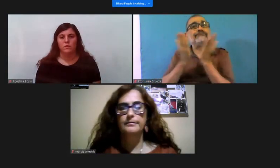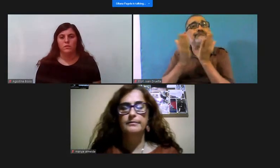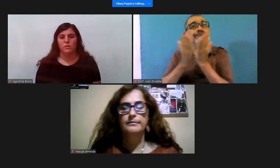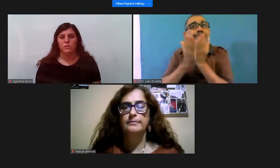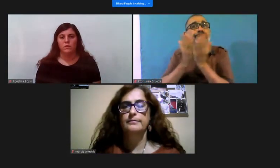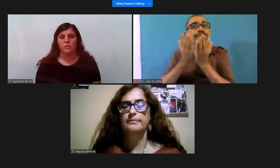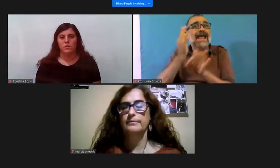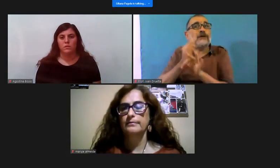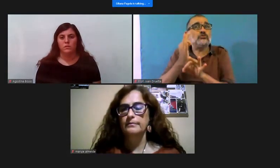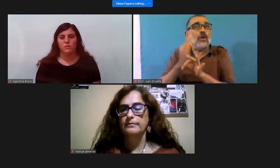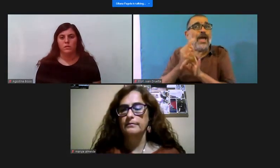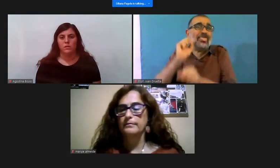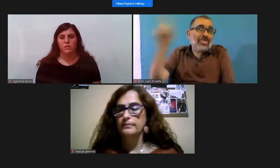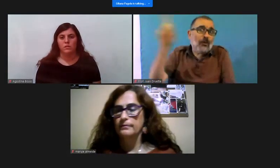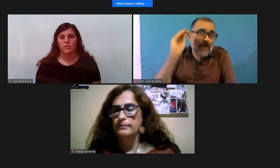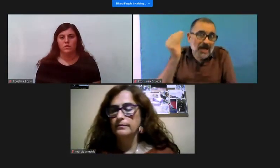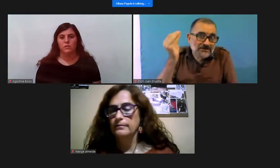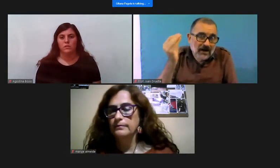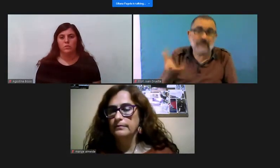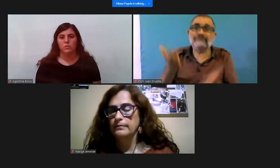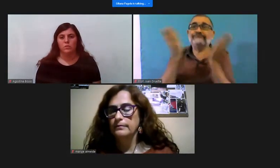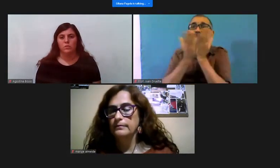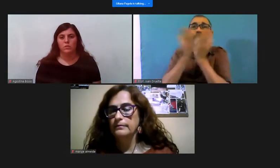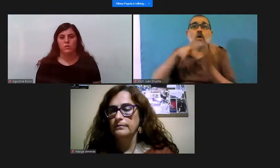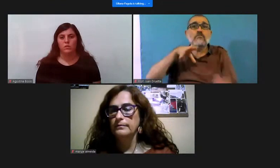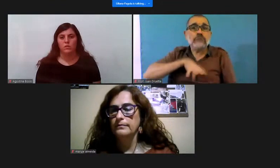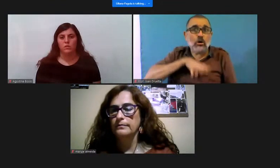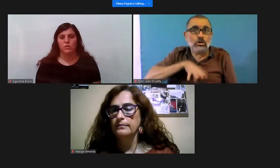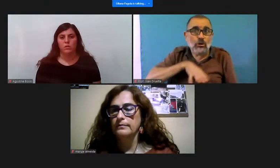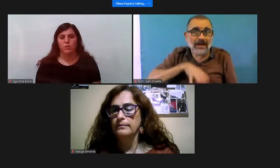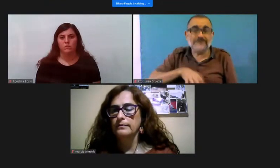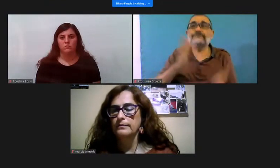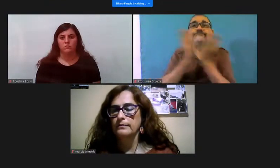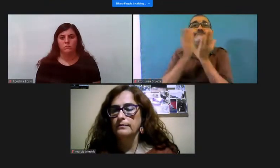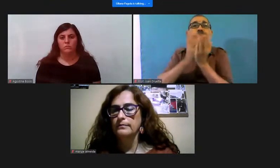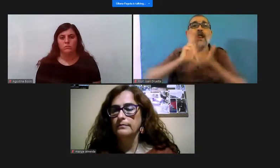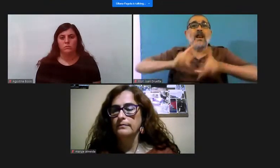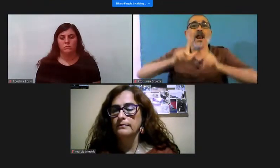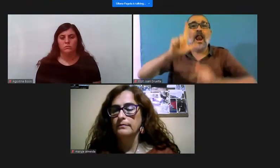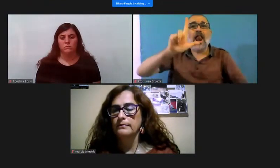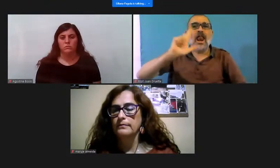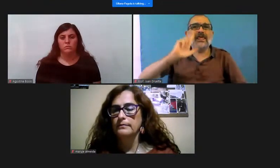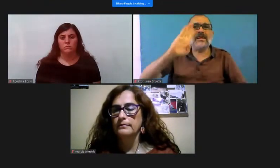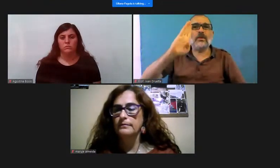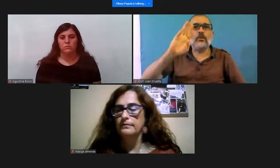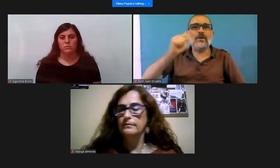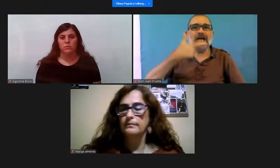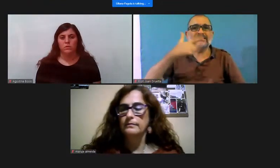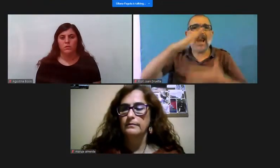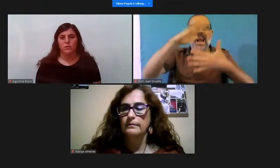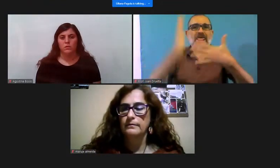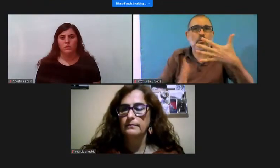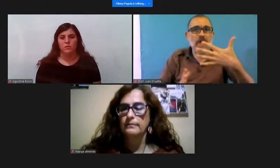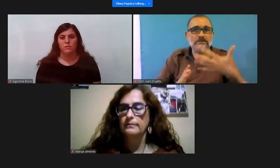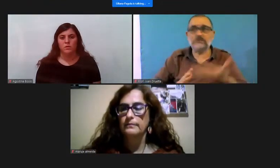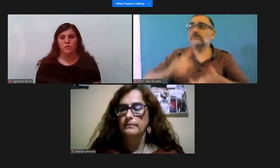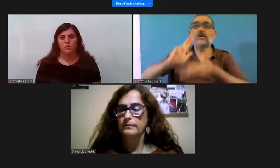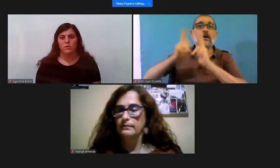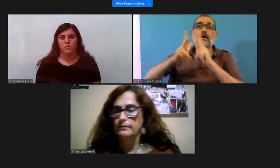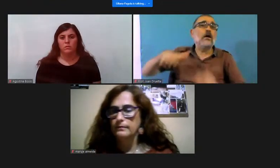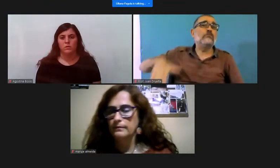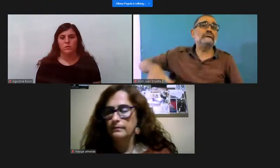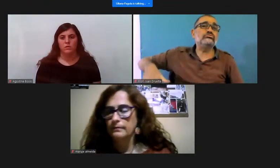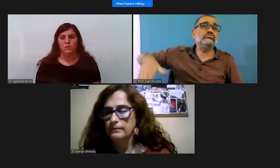esta chica, sorda, estudió en una escuela de Brasil, estudió portugués,